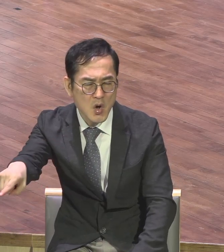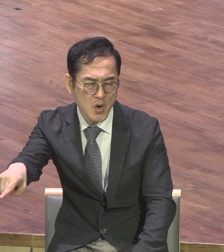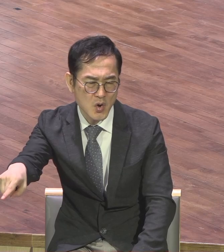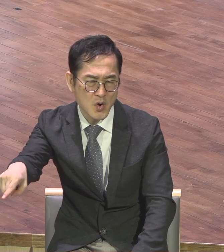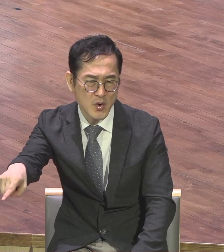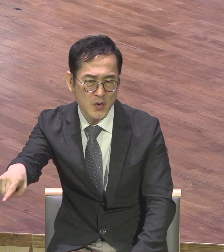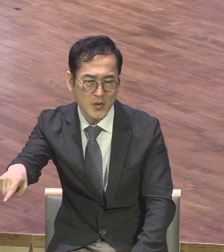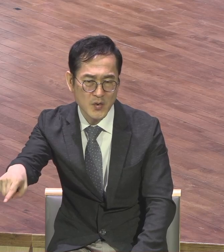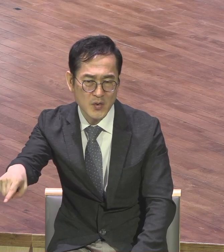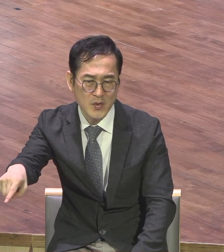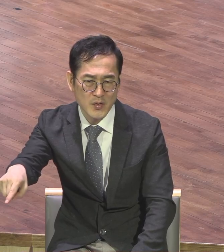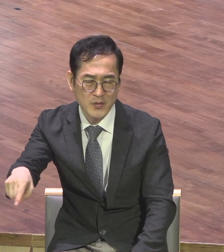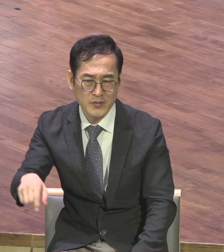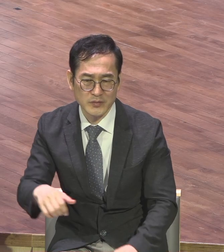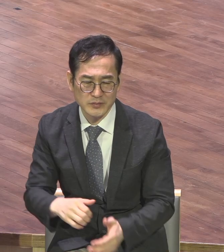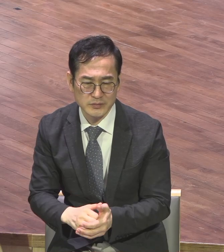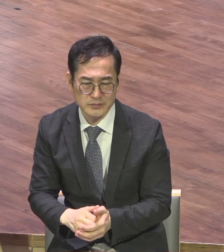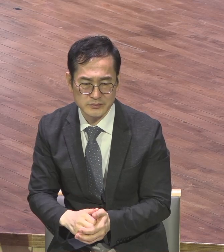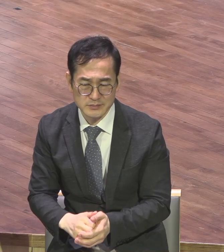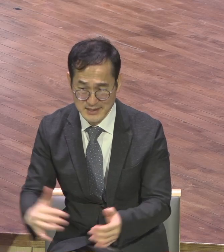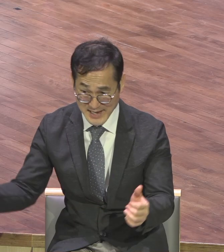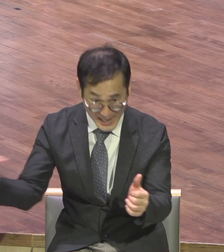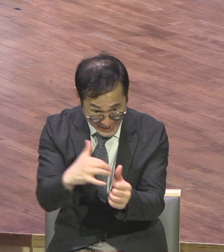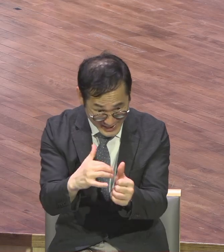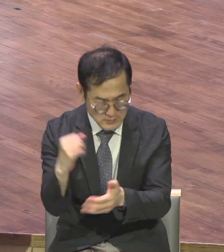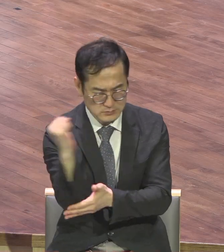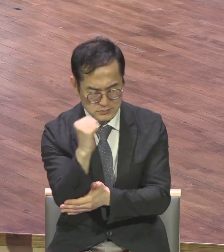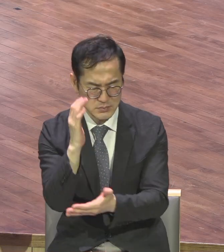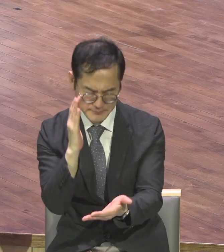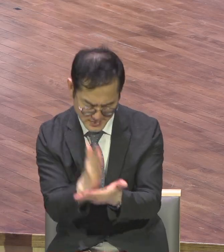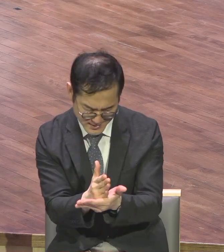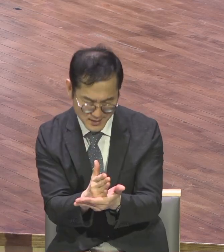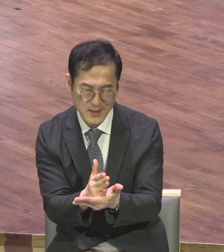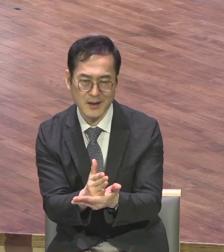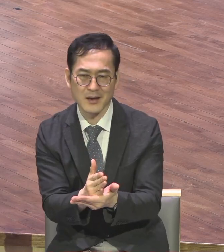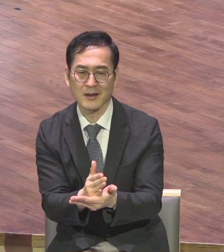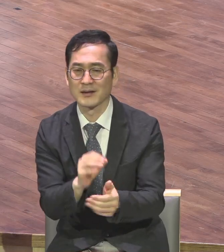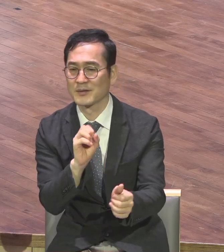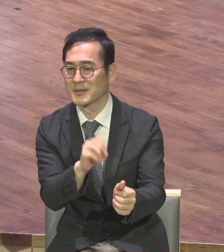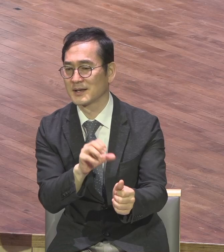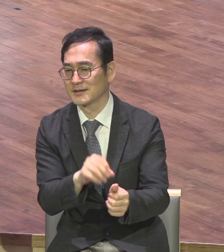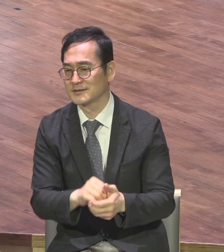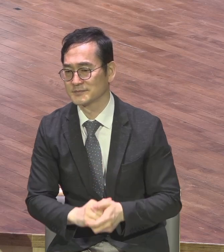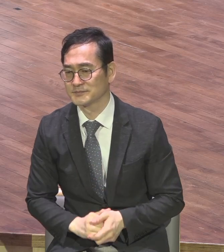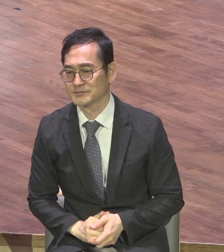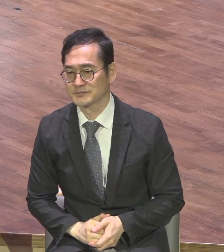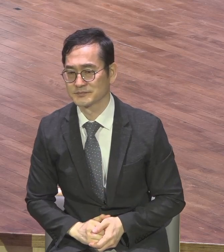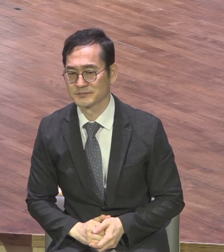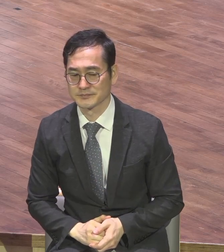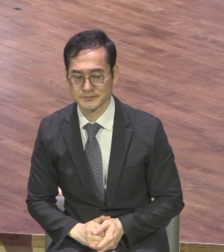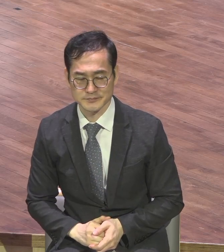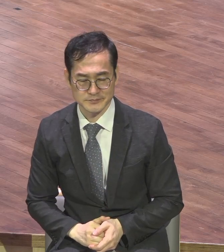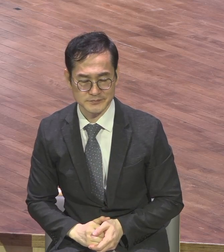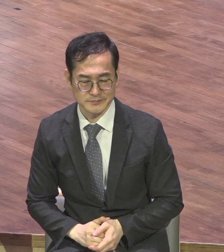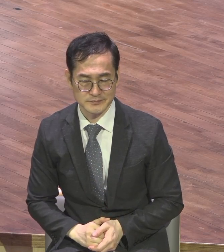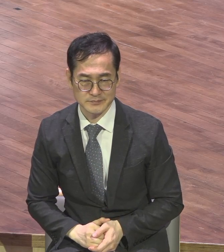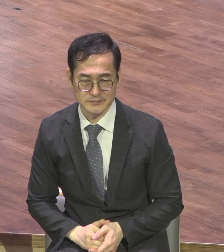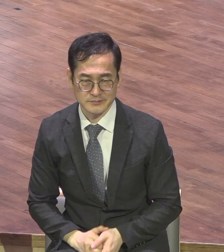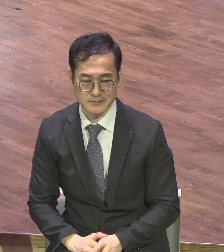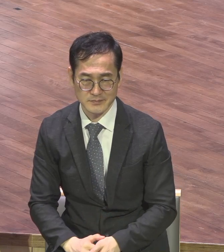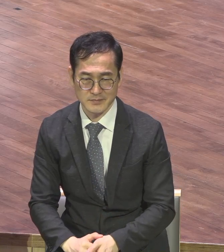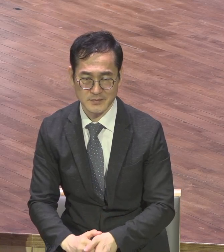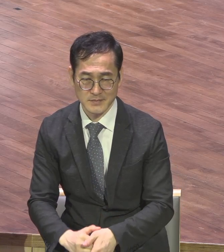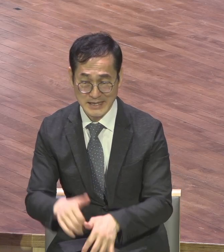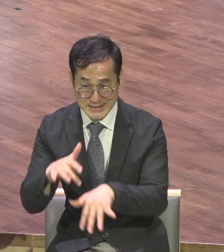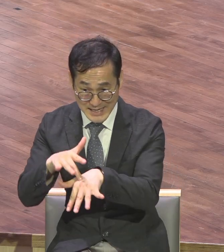어떤 사단의 공격에도 흔들리지 말아라 라고 강조하고 있습니다. 이 사단의 이 가장 큰